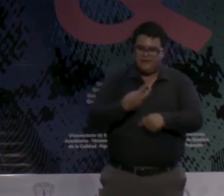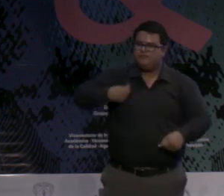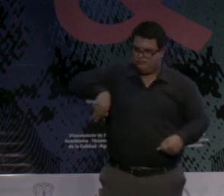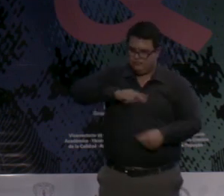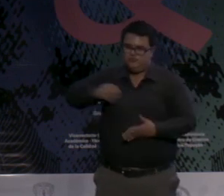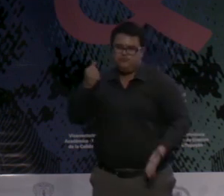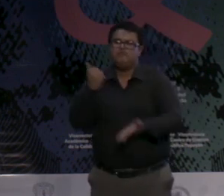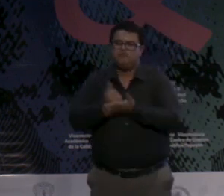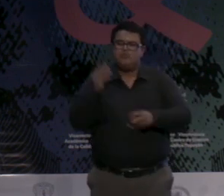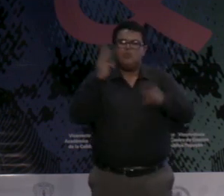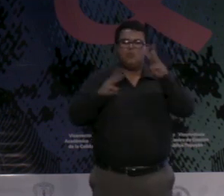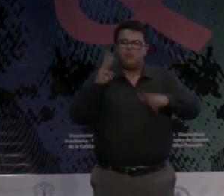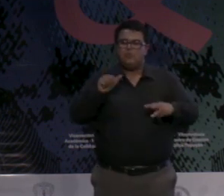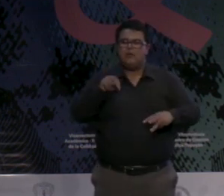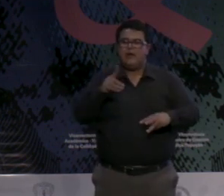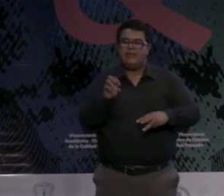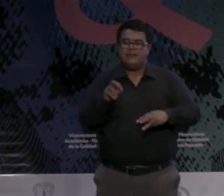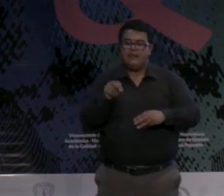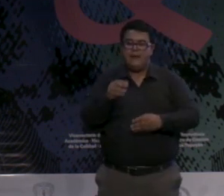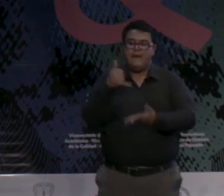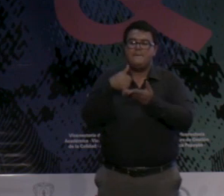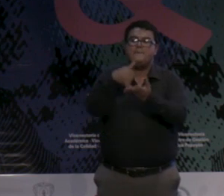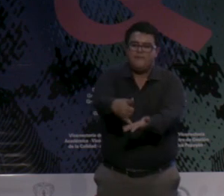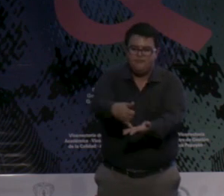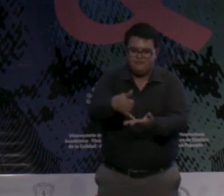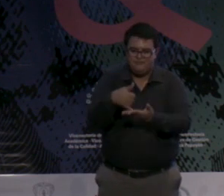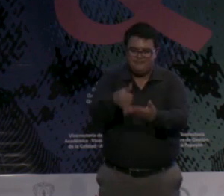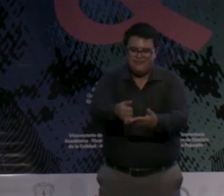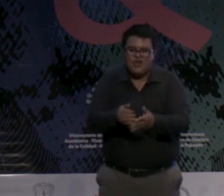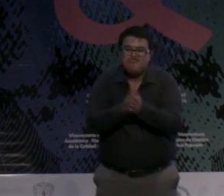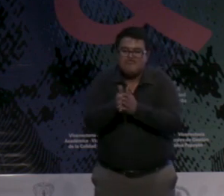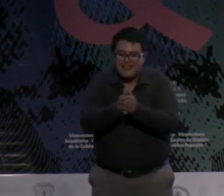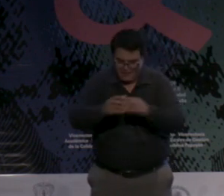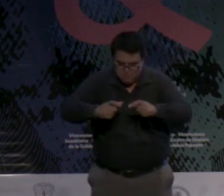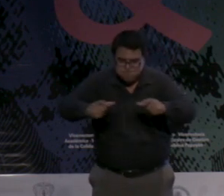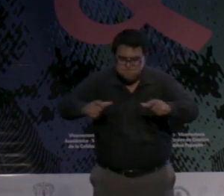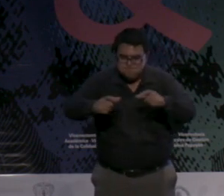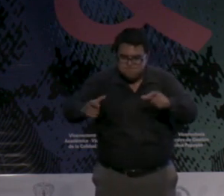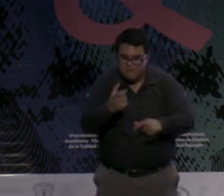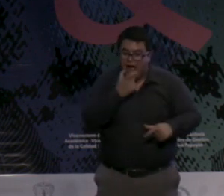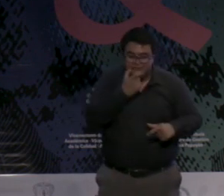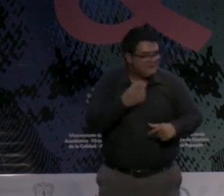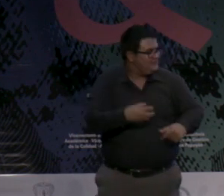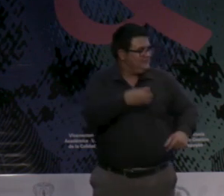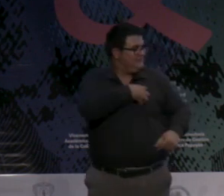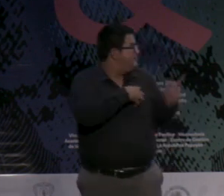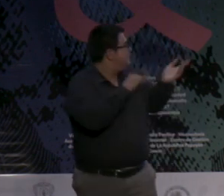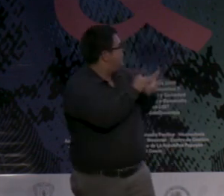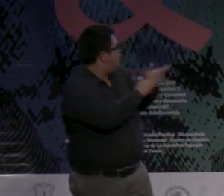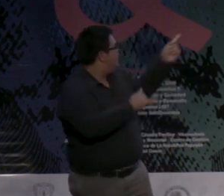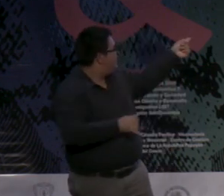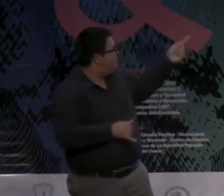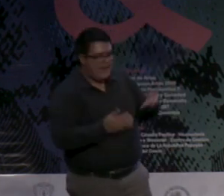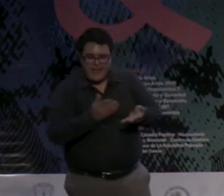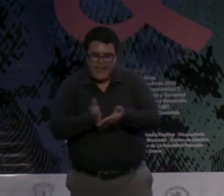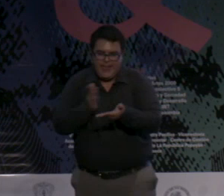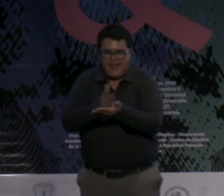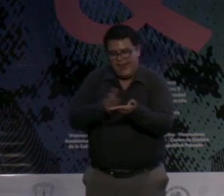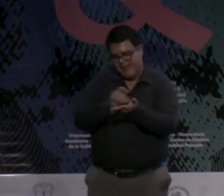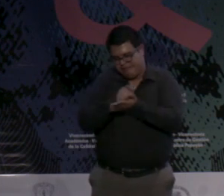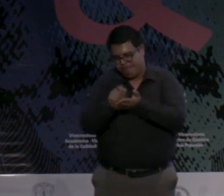ve a buscarlos, habla cualquier cosa con ellos y pídeles que te pongan un sello. La idea era completar un álbum de monas. Cuando completes todos los sellos de todos los